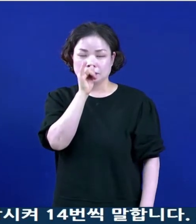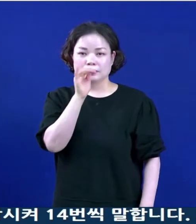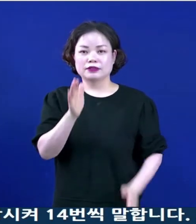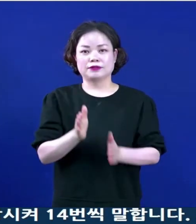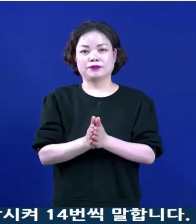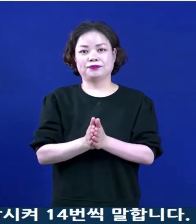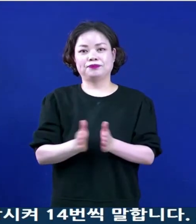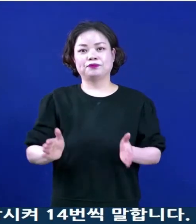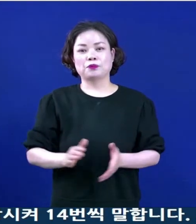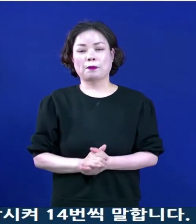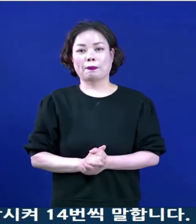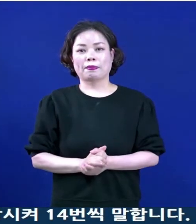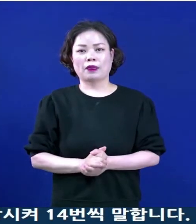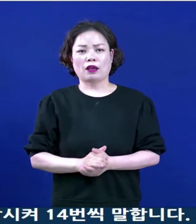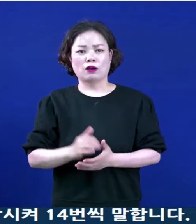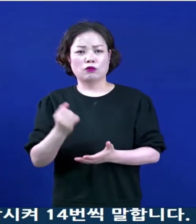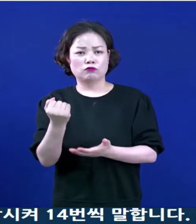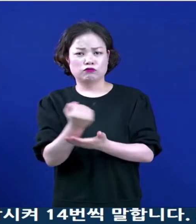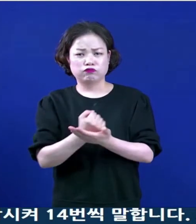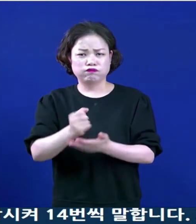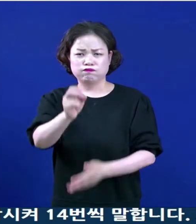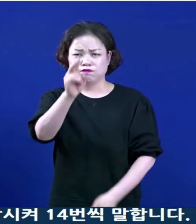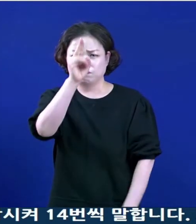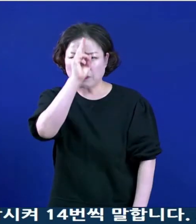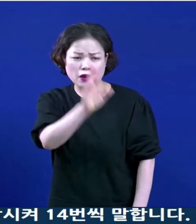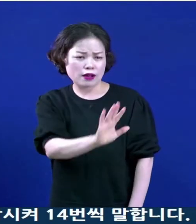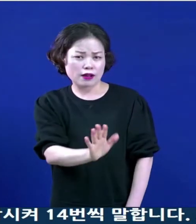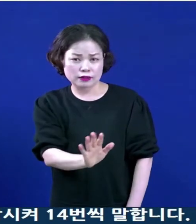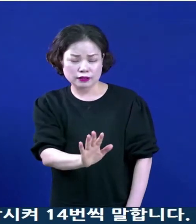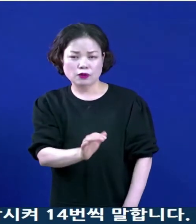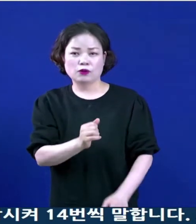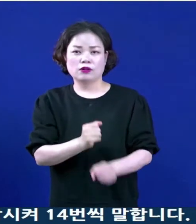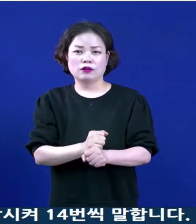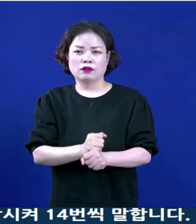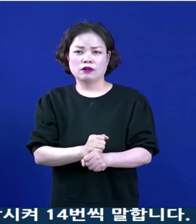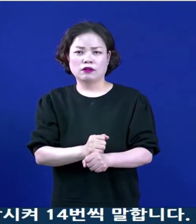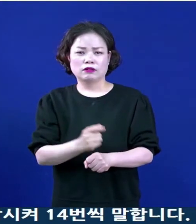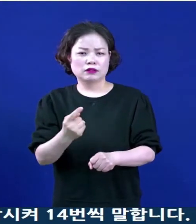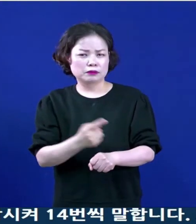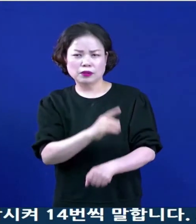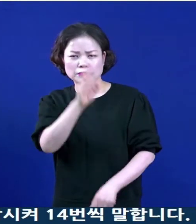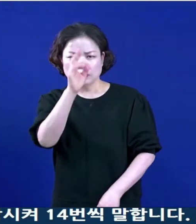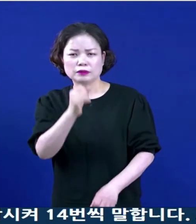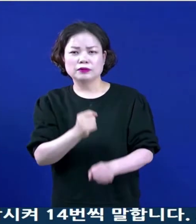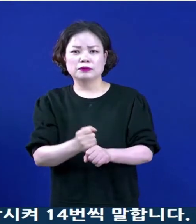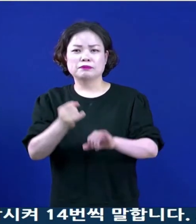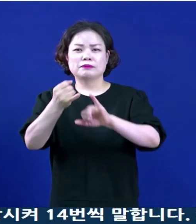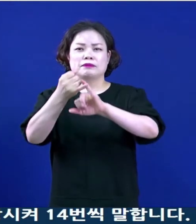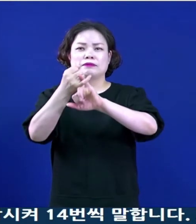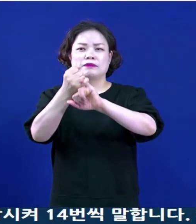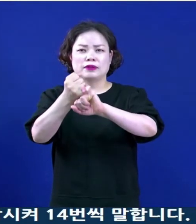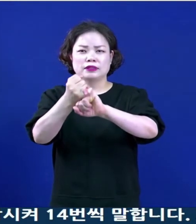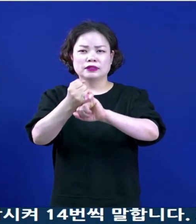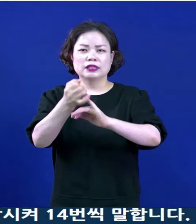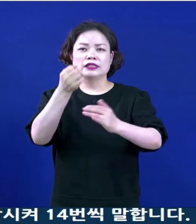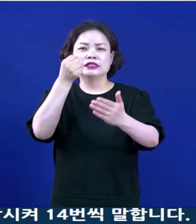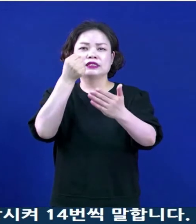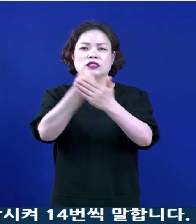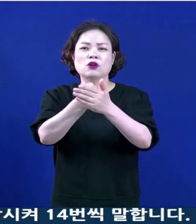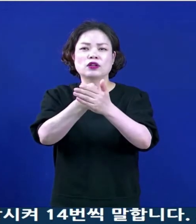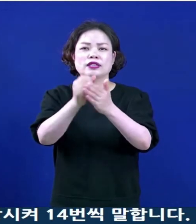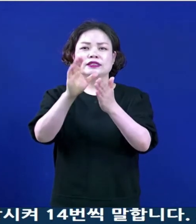시작하고 있습니다. 우연히 일어나지 않고 어쩌다 보니 일어나지 않고 반드시 정해진